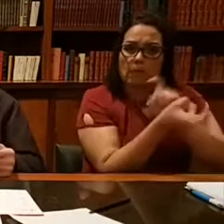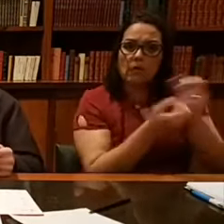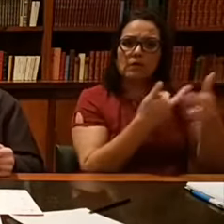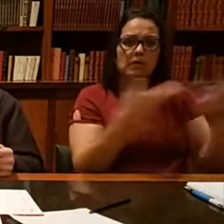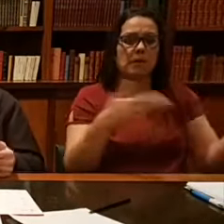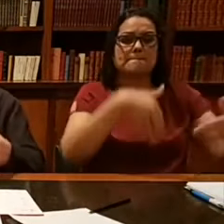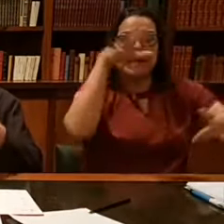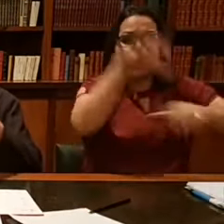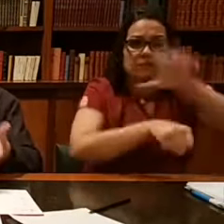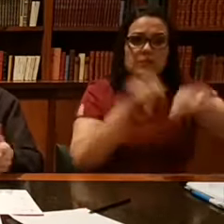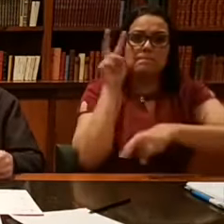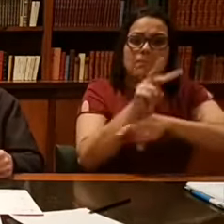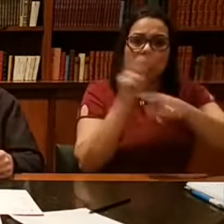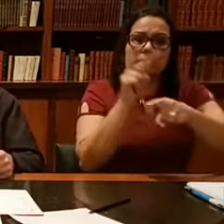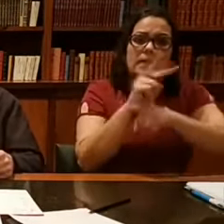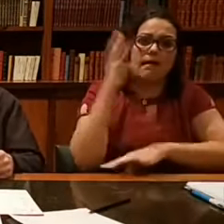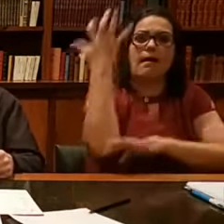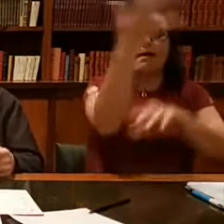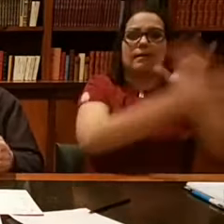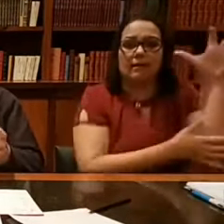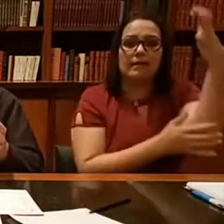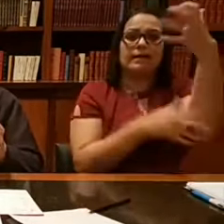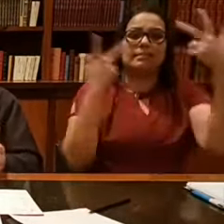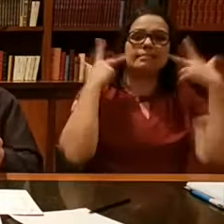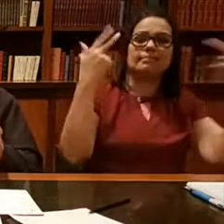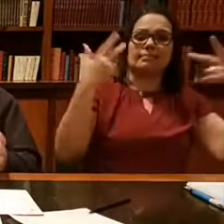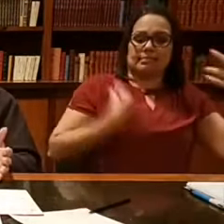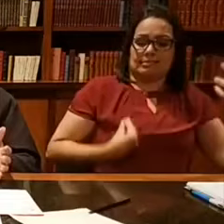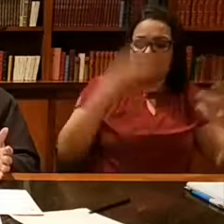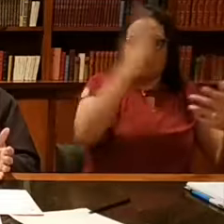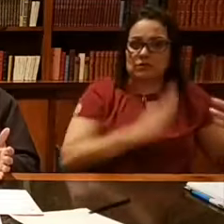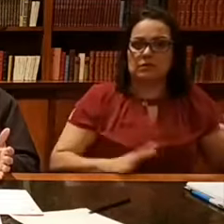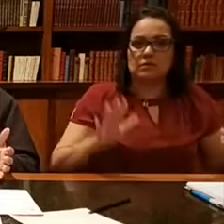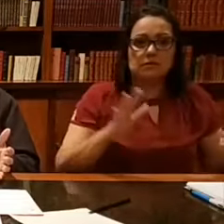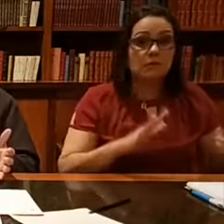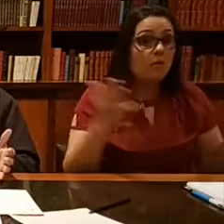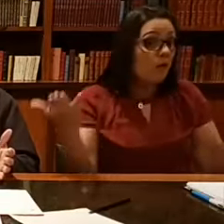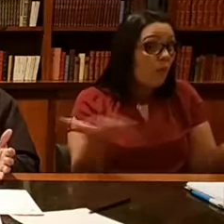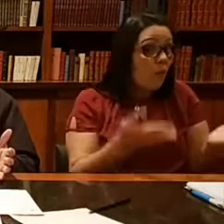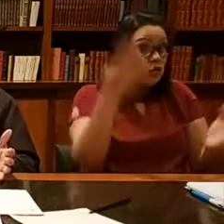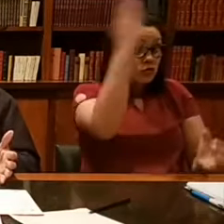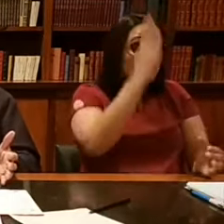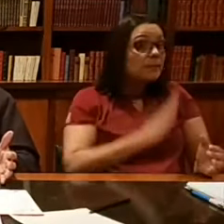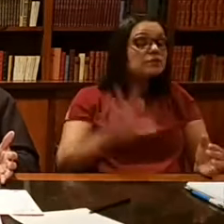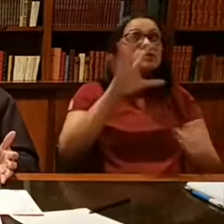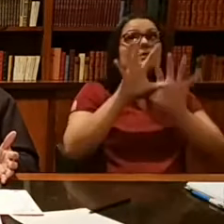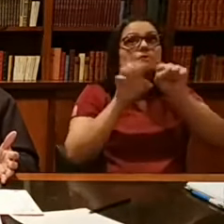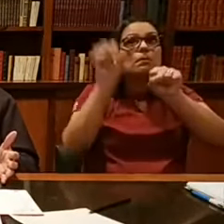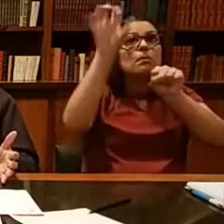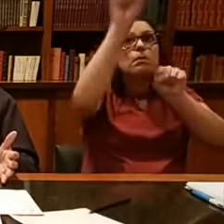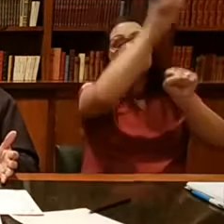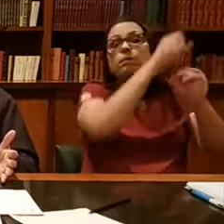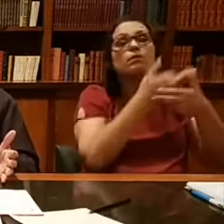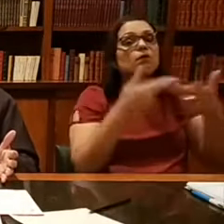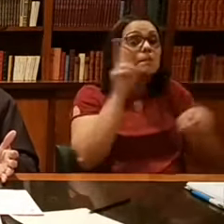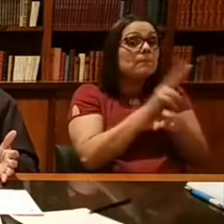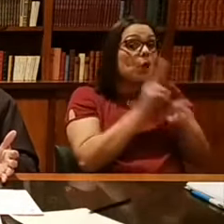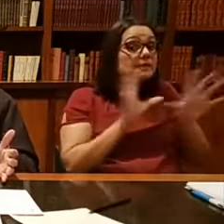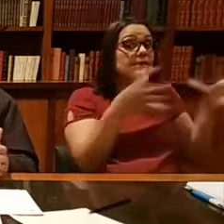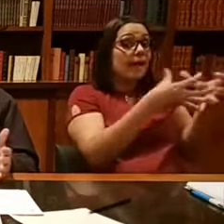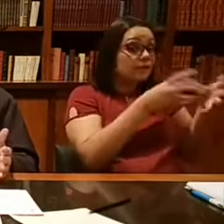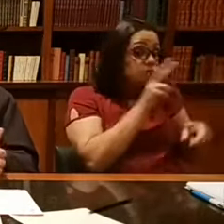nacionais, novas áreas de proteção ambiental. Só de reserva indígena, que hoje em dia nós temos uma área equivalente à região